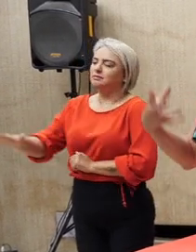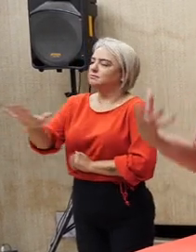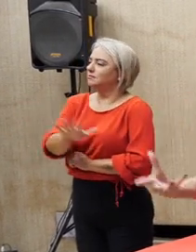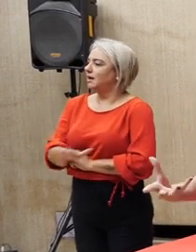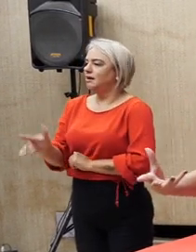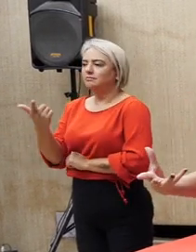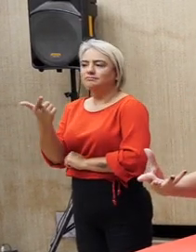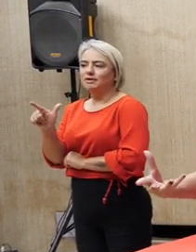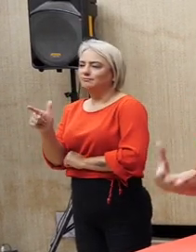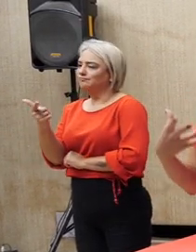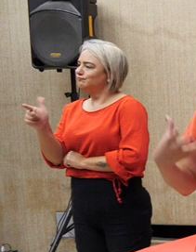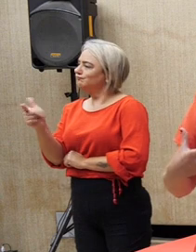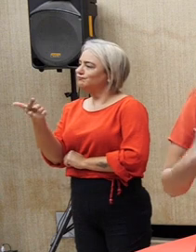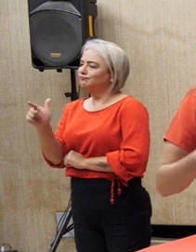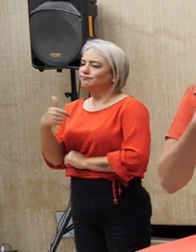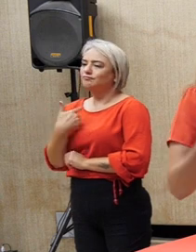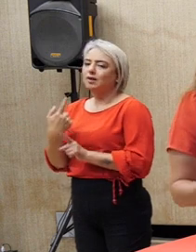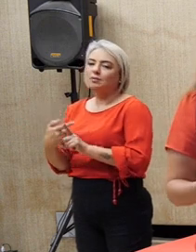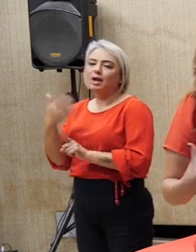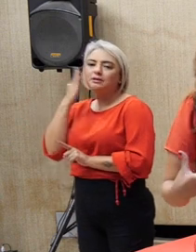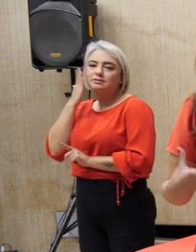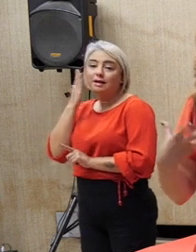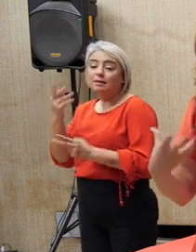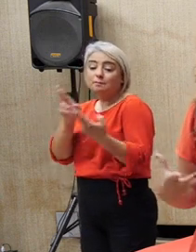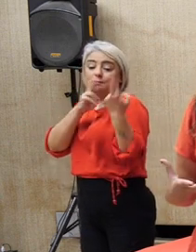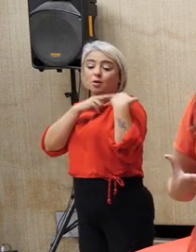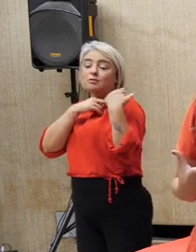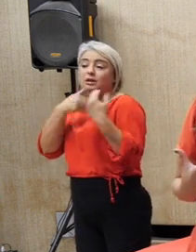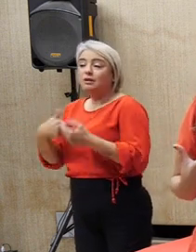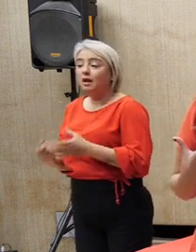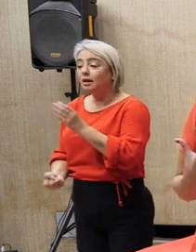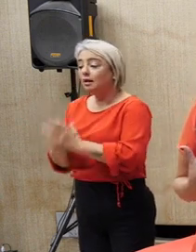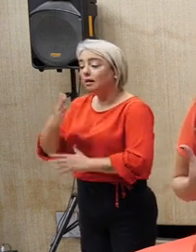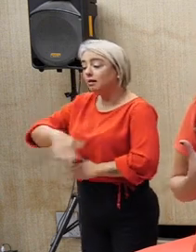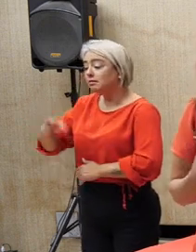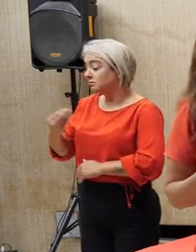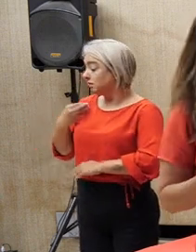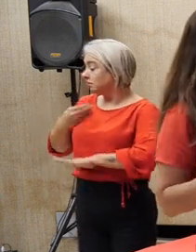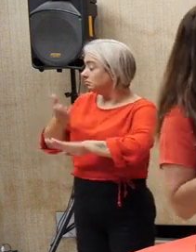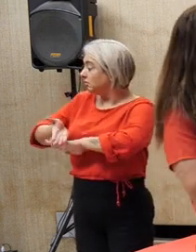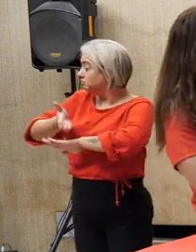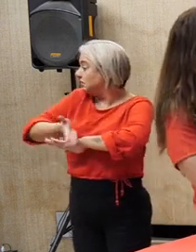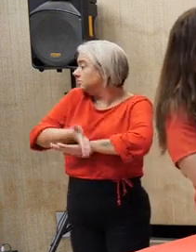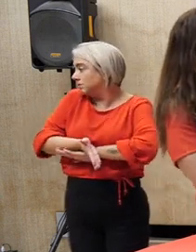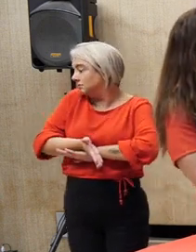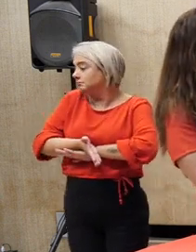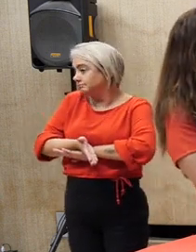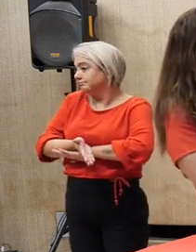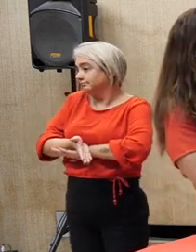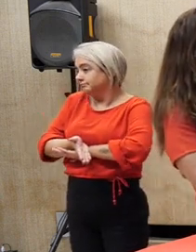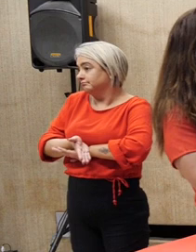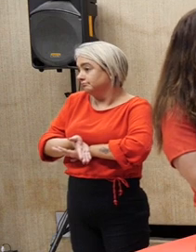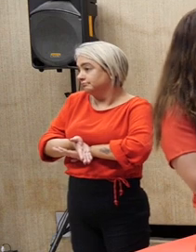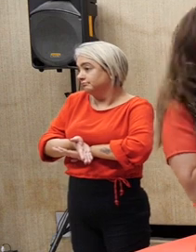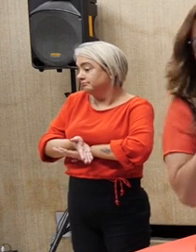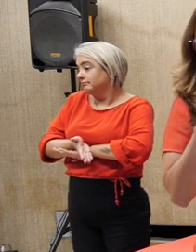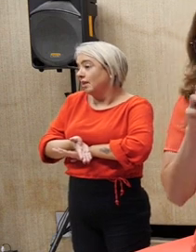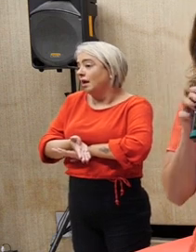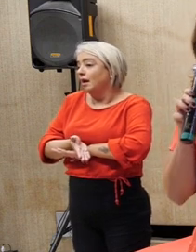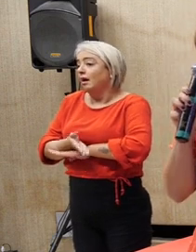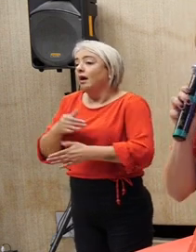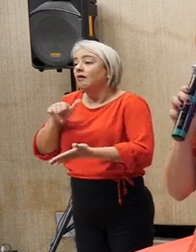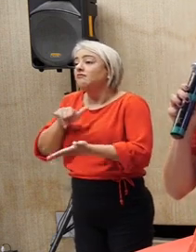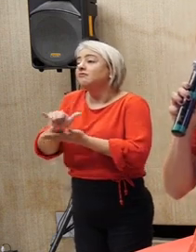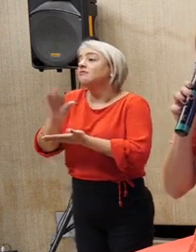ele não vai existir. Porque nós sabemos que é papel do Estado criar espaços de participação também, né? A ausência